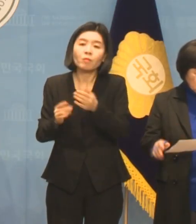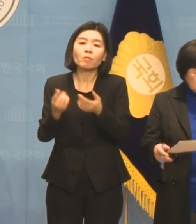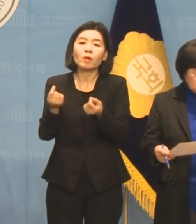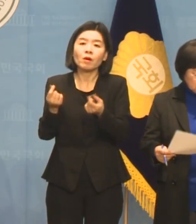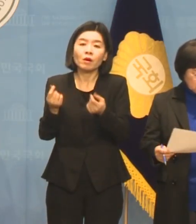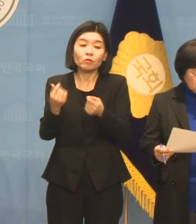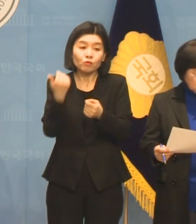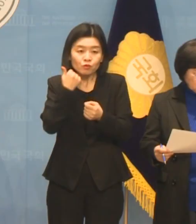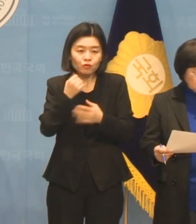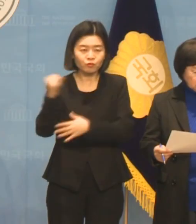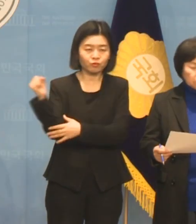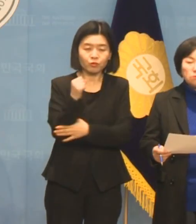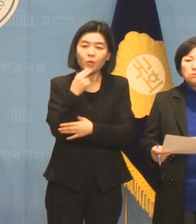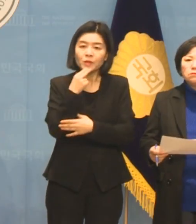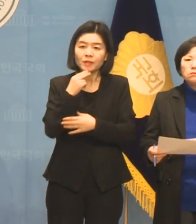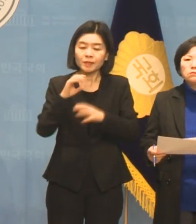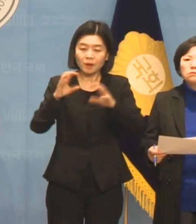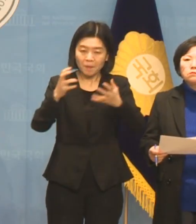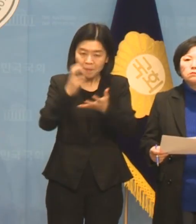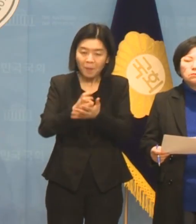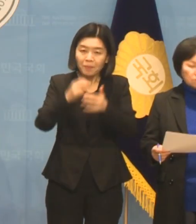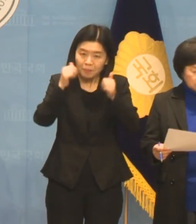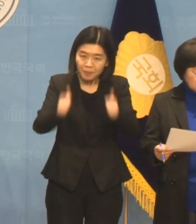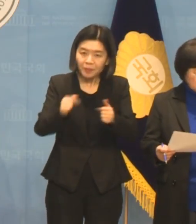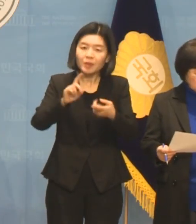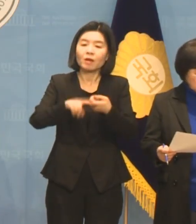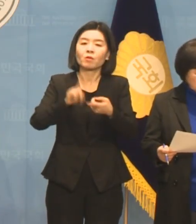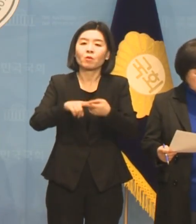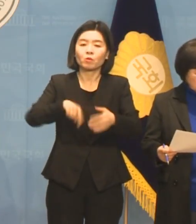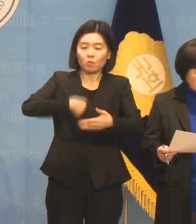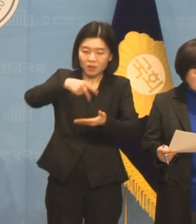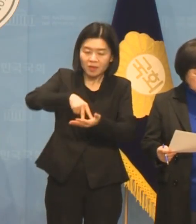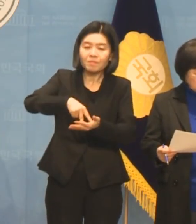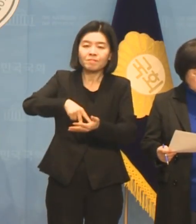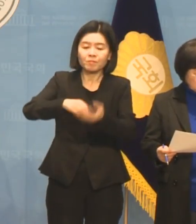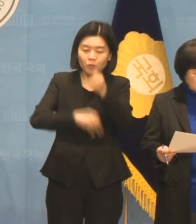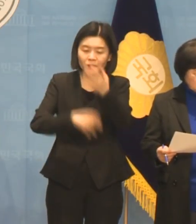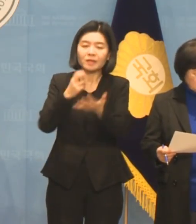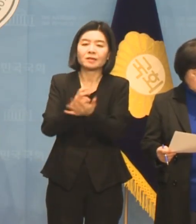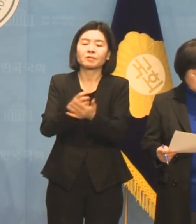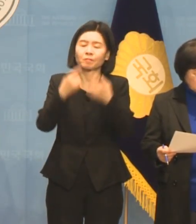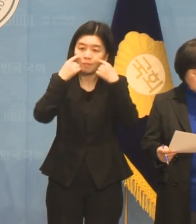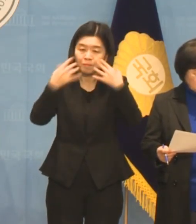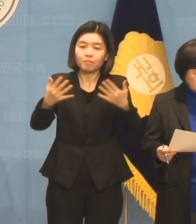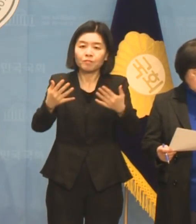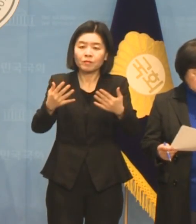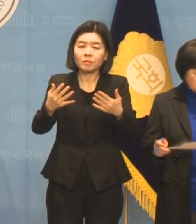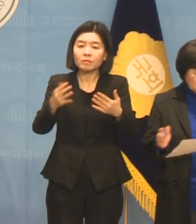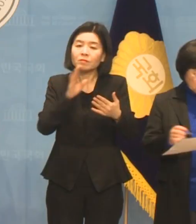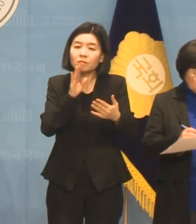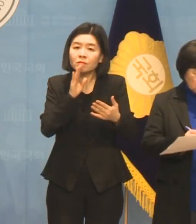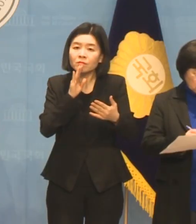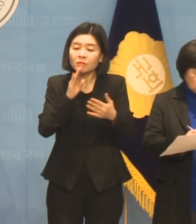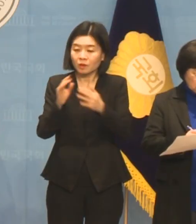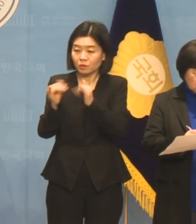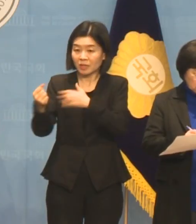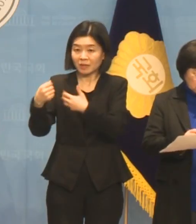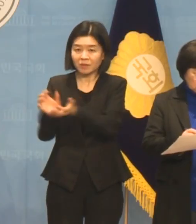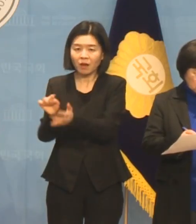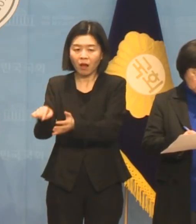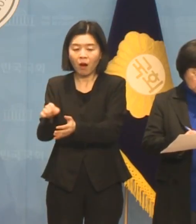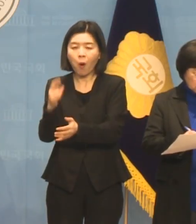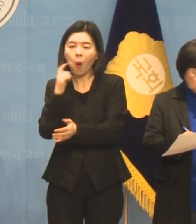헌법에 따라 독립적으로 판단하겠다는 헌재의 원칙과 의지입니다. 그럼에도 국민의힘은 근거 없는 의혹을 퍼뜨리고